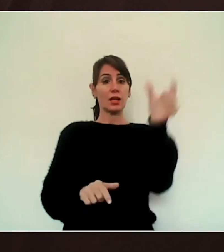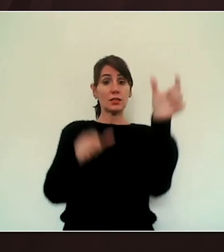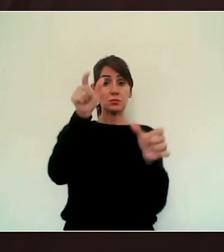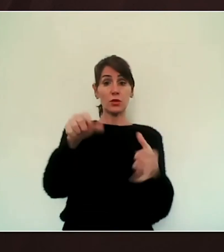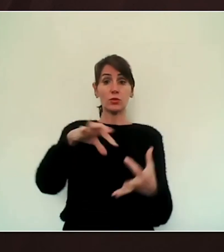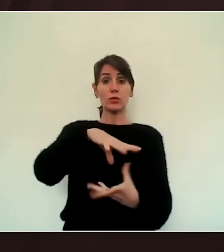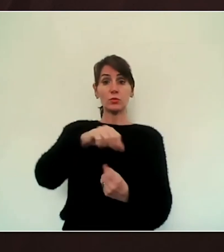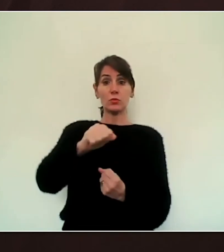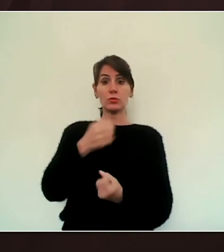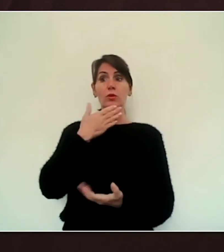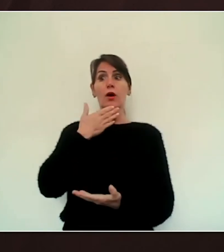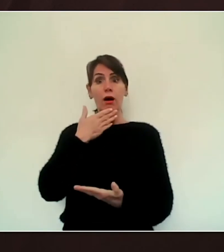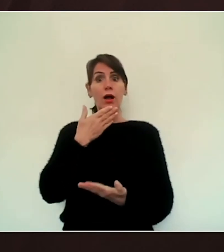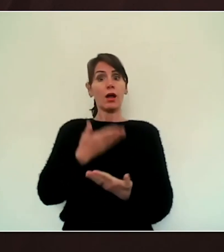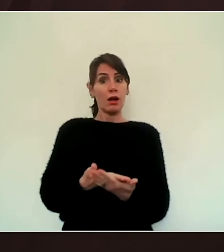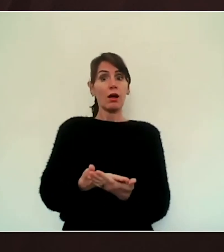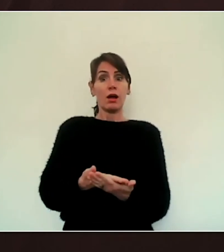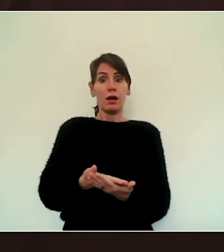Hélio, cadê o Hélio?